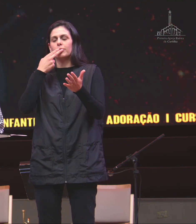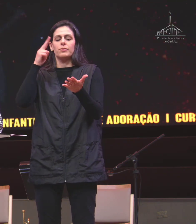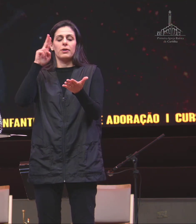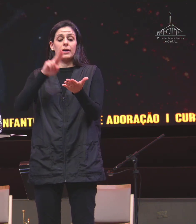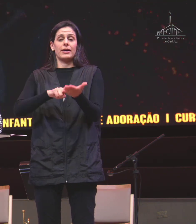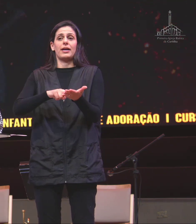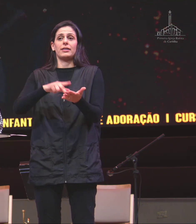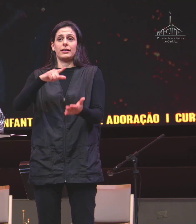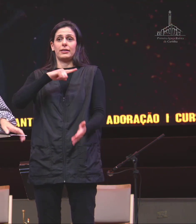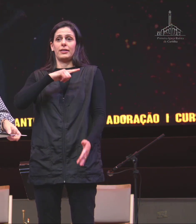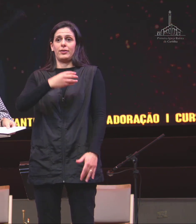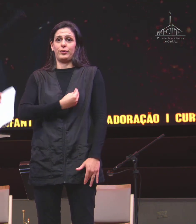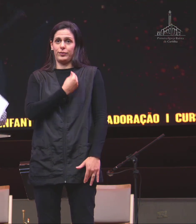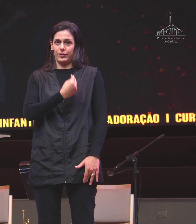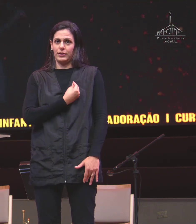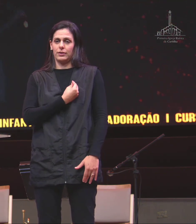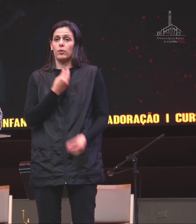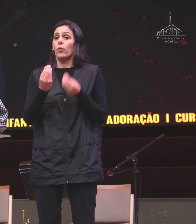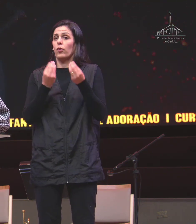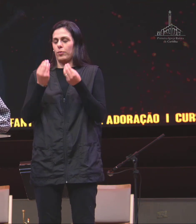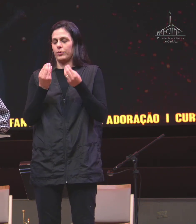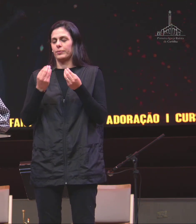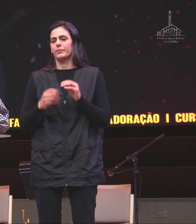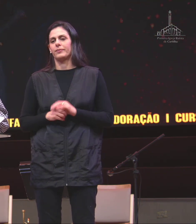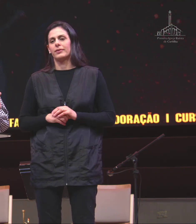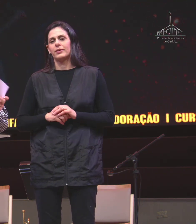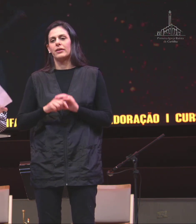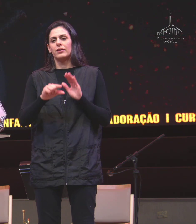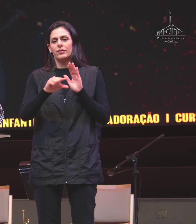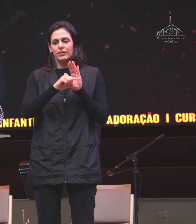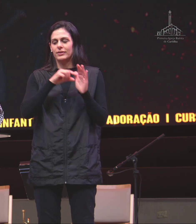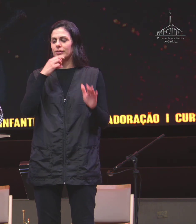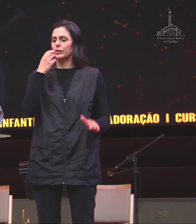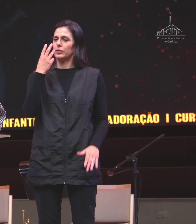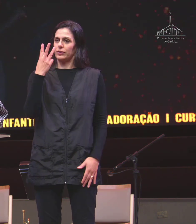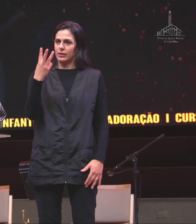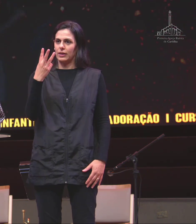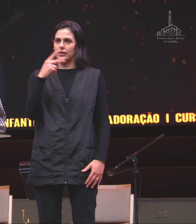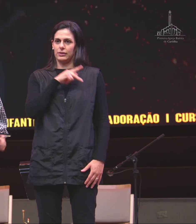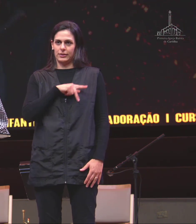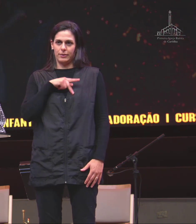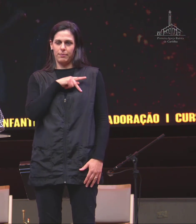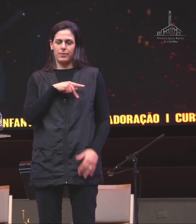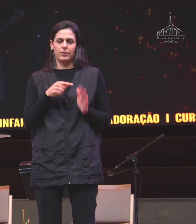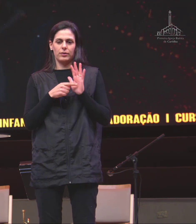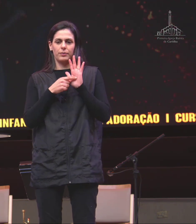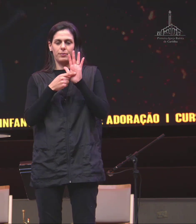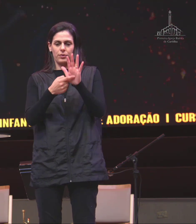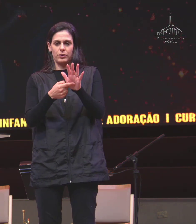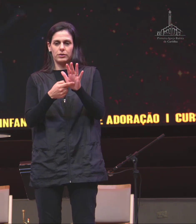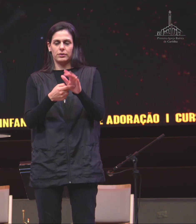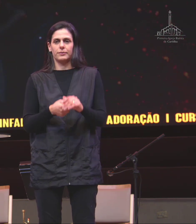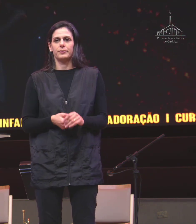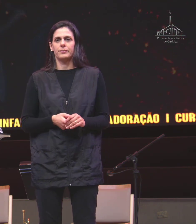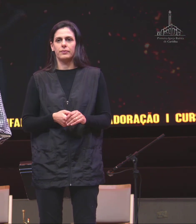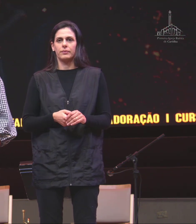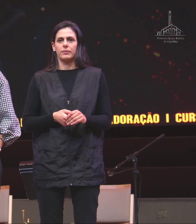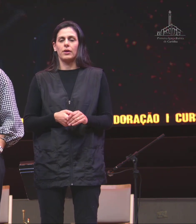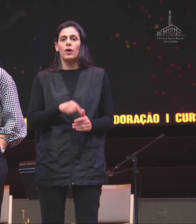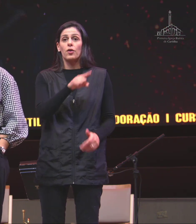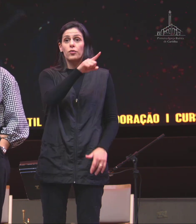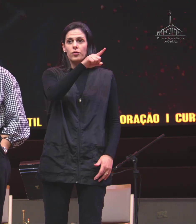com meu marido também, que tem a síndrome do vereador. Já viu aquela pessoa? Síndrome do vereador? Fala com outro. Eu e meus filhos, eu já falei